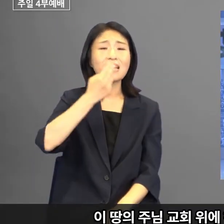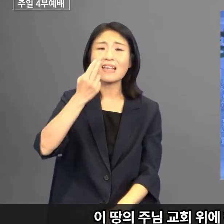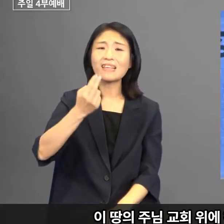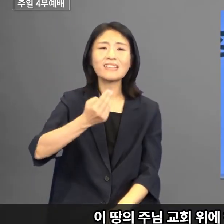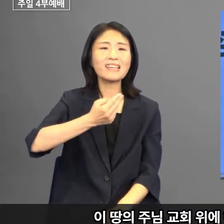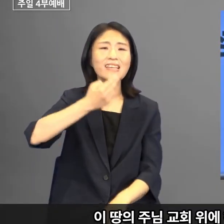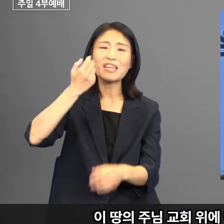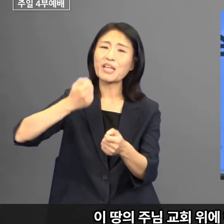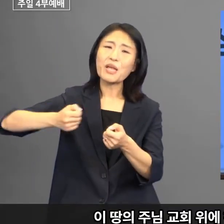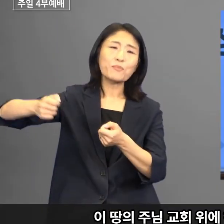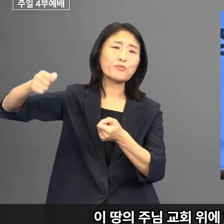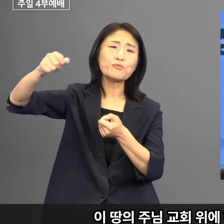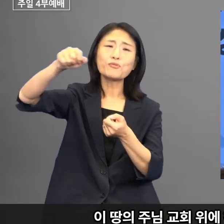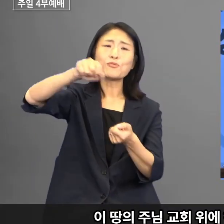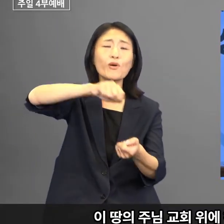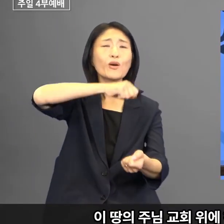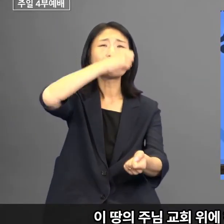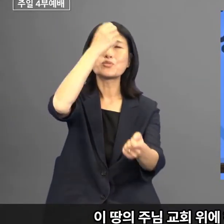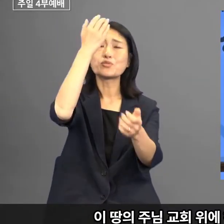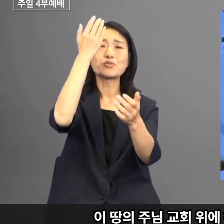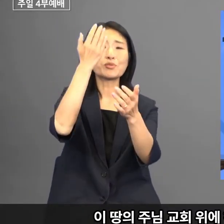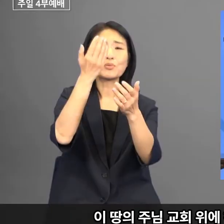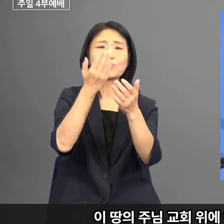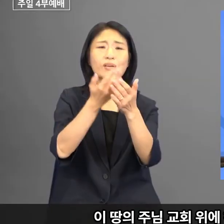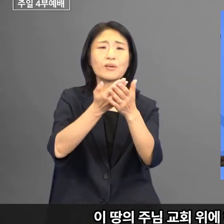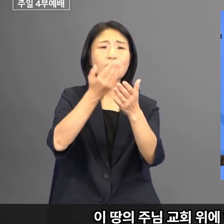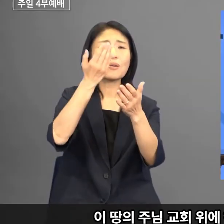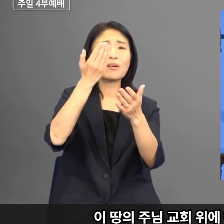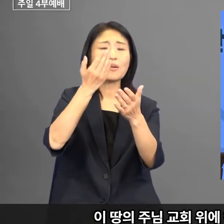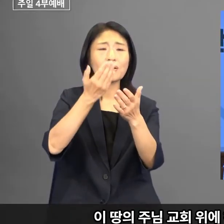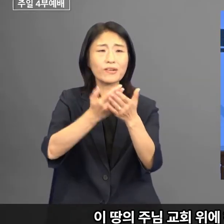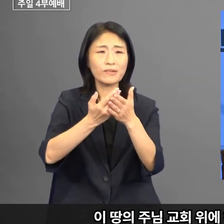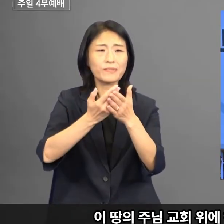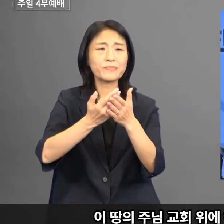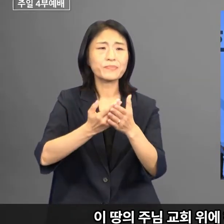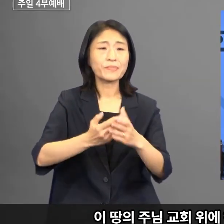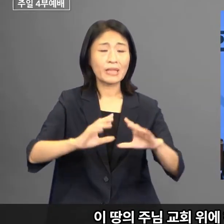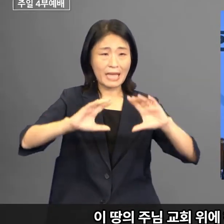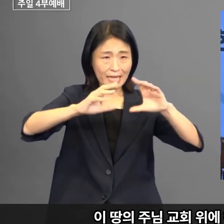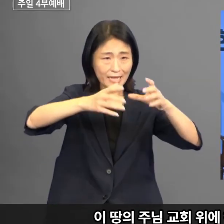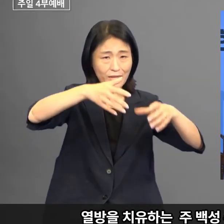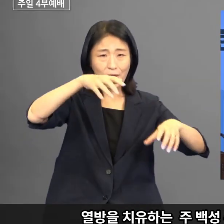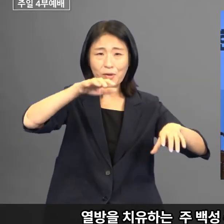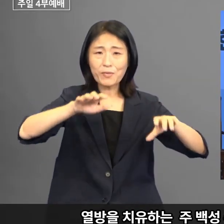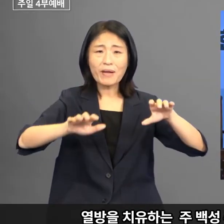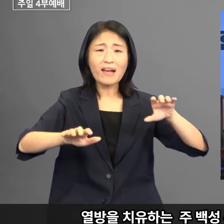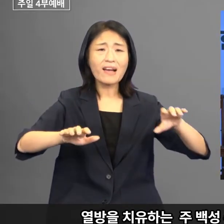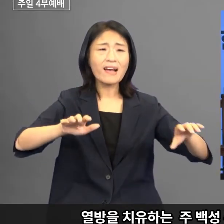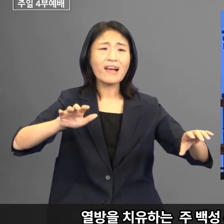하늘의 생기 부어주소서. 열방을 치유하는 주 백성,